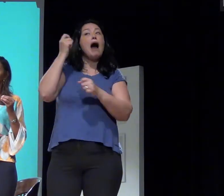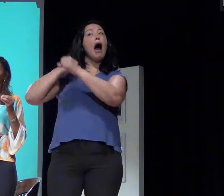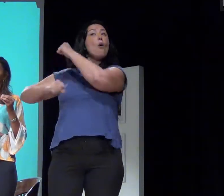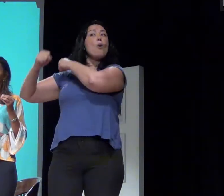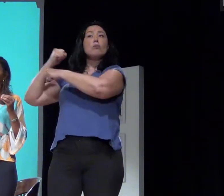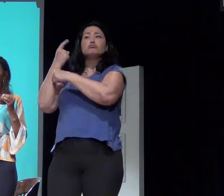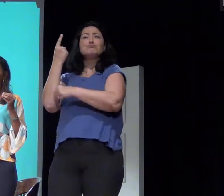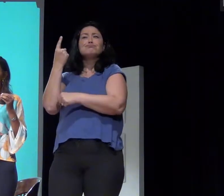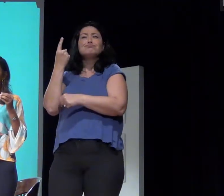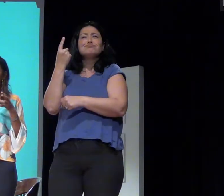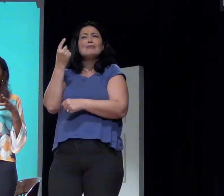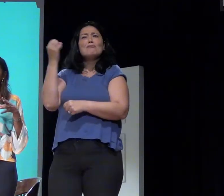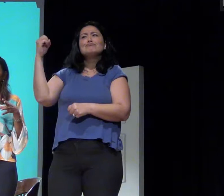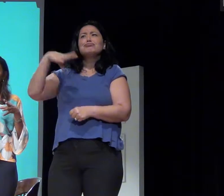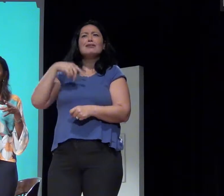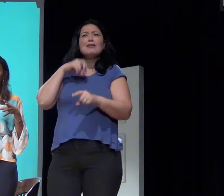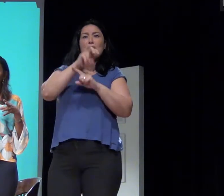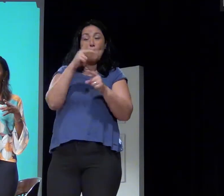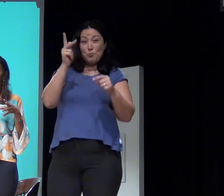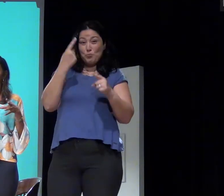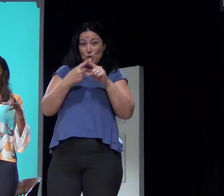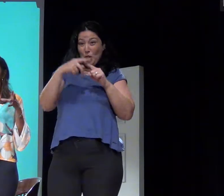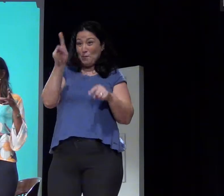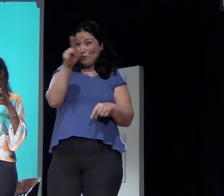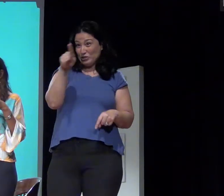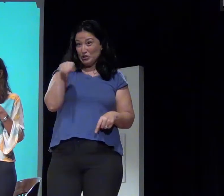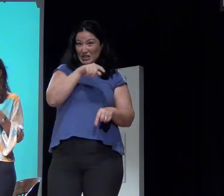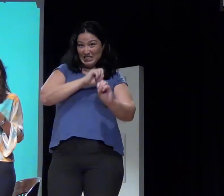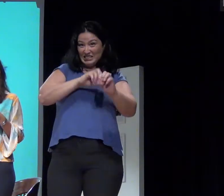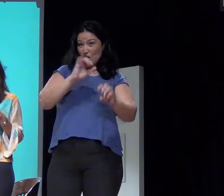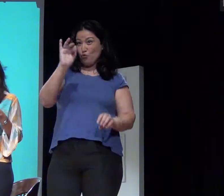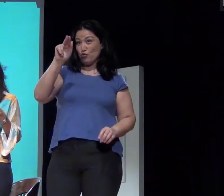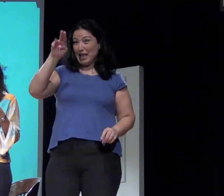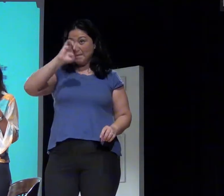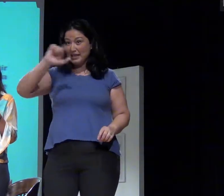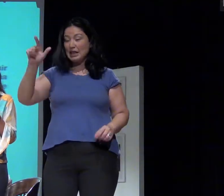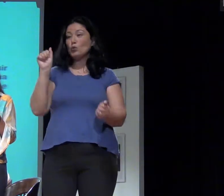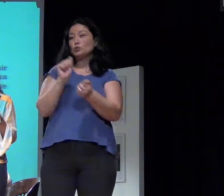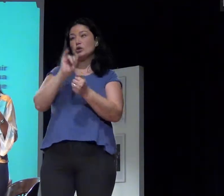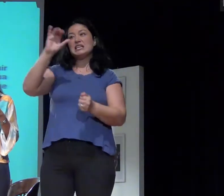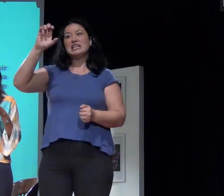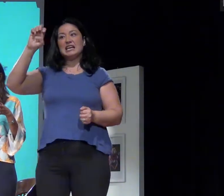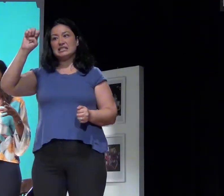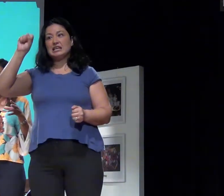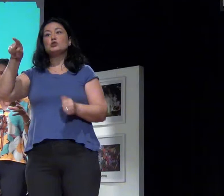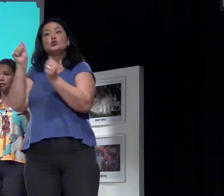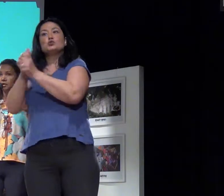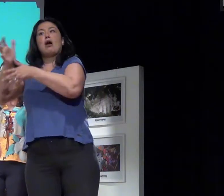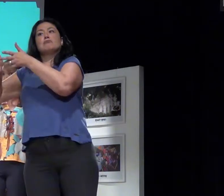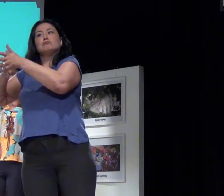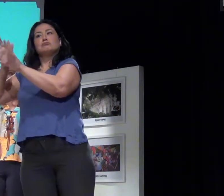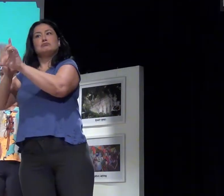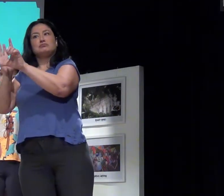passado. Porque os professores do ensino fundamental participam de projetos de extensão junto ao UFC no curso de Letras Libras,